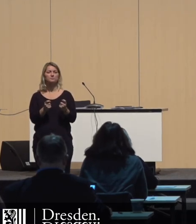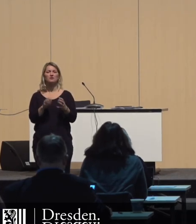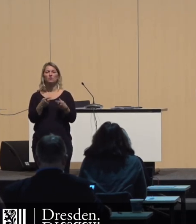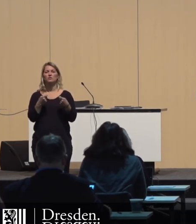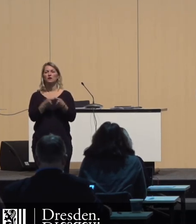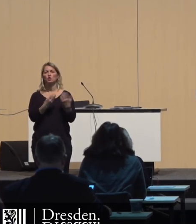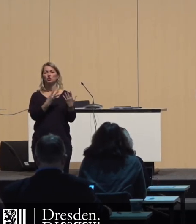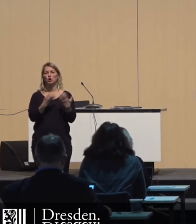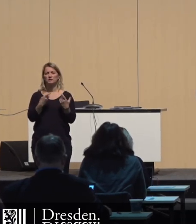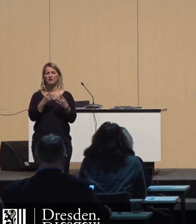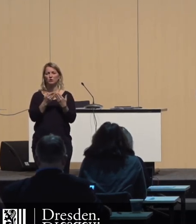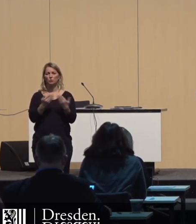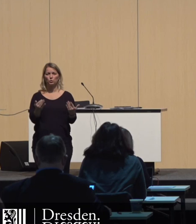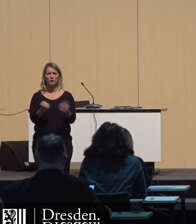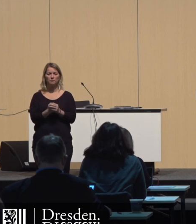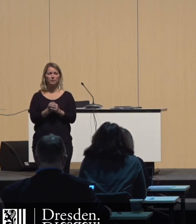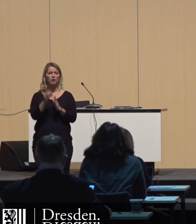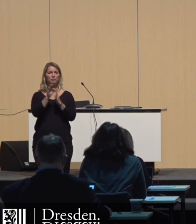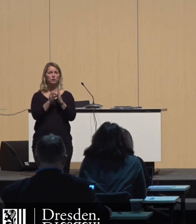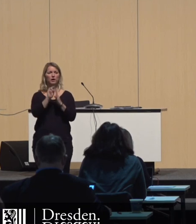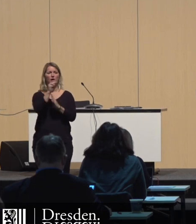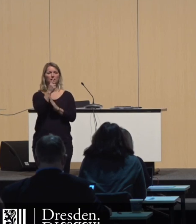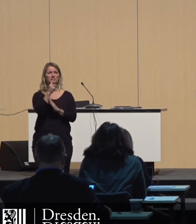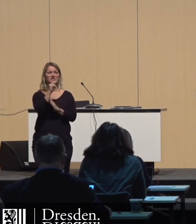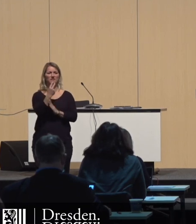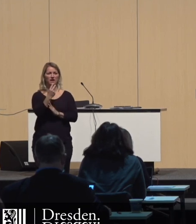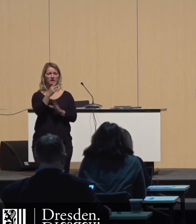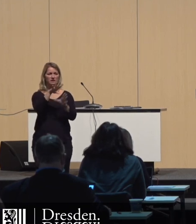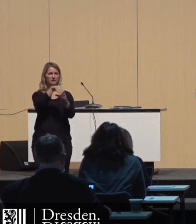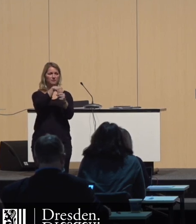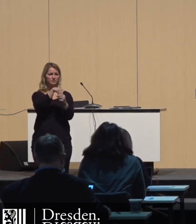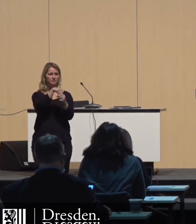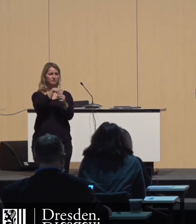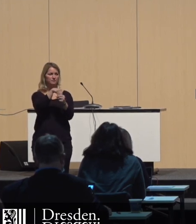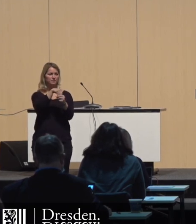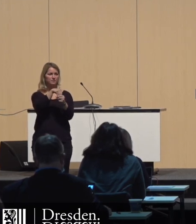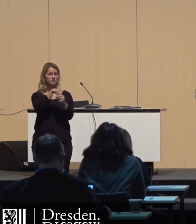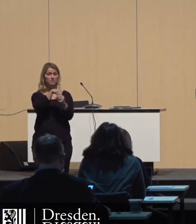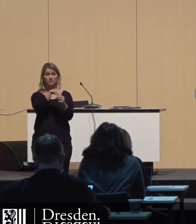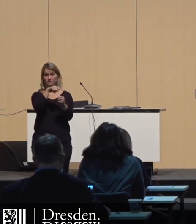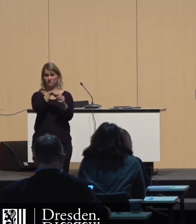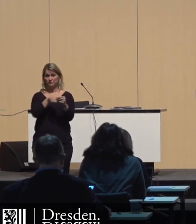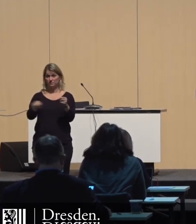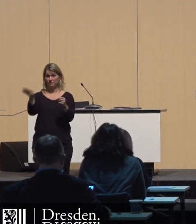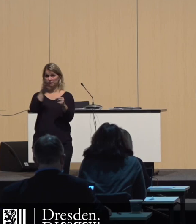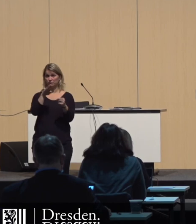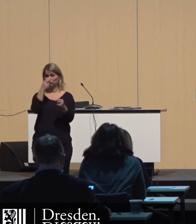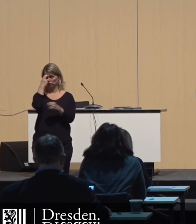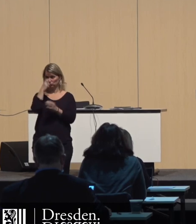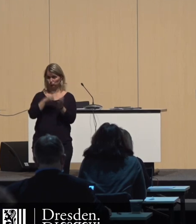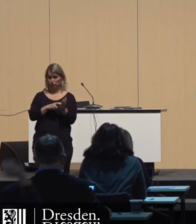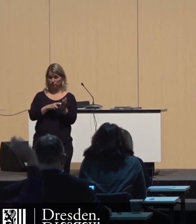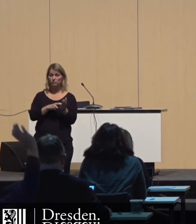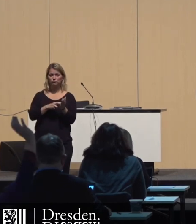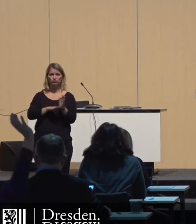Bündnis 90 Die Grünen, die Punkte 1 und 2 beinhaltend. Wer diesem zustimmen möchte,